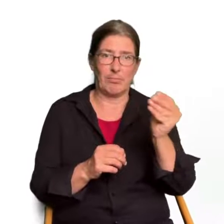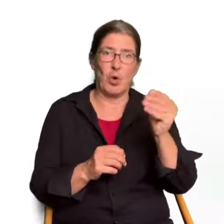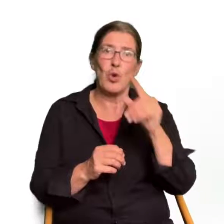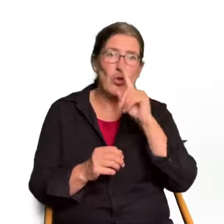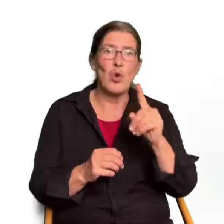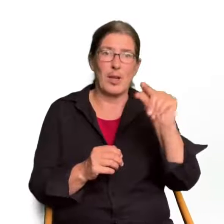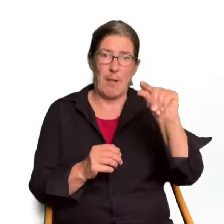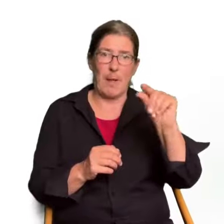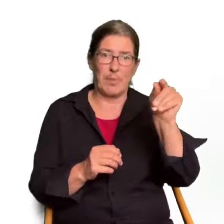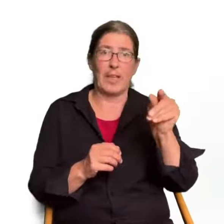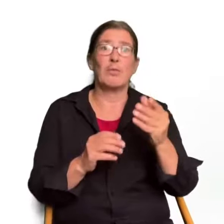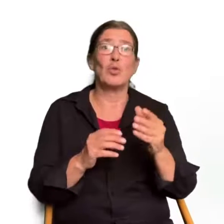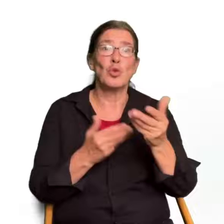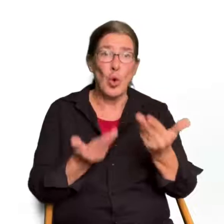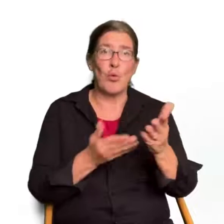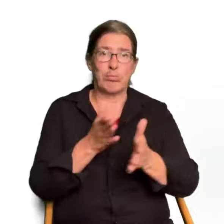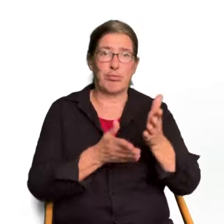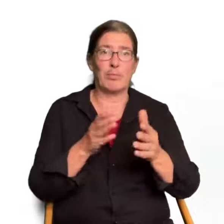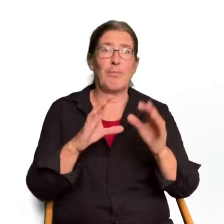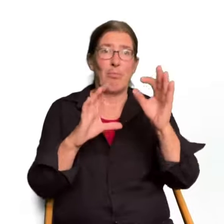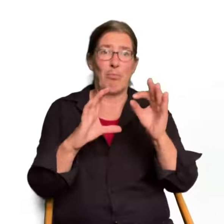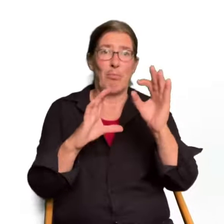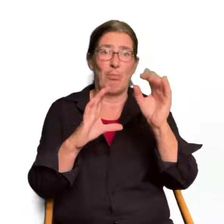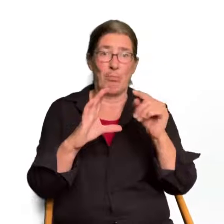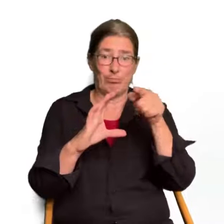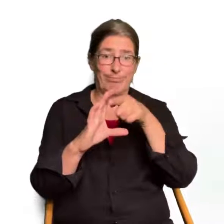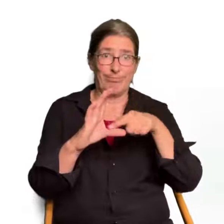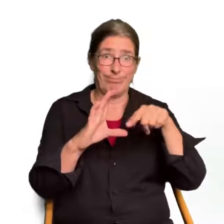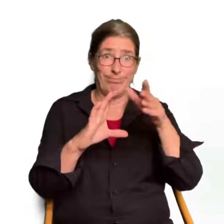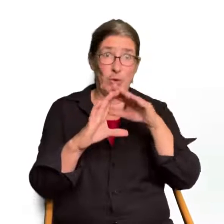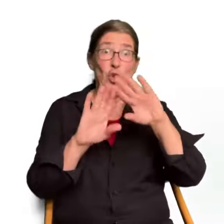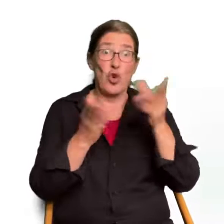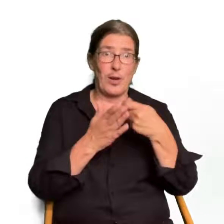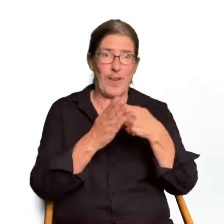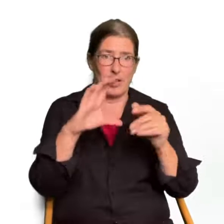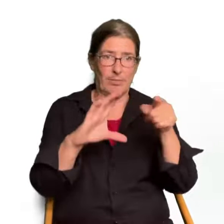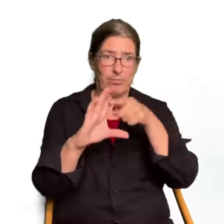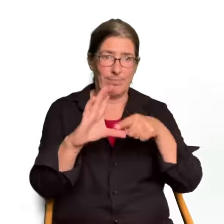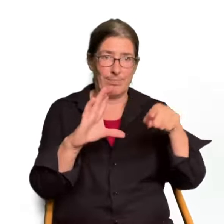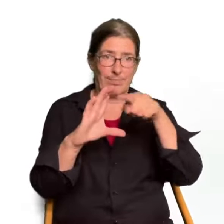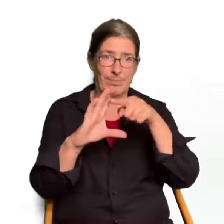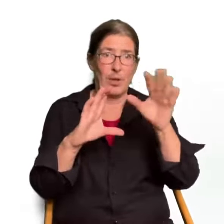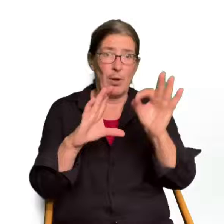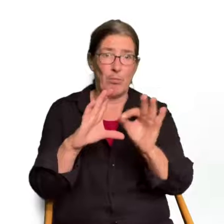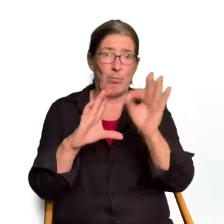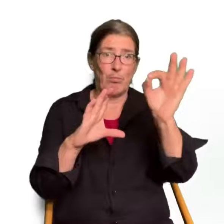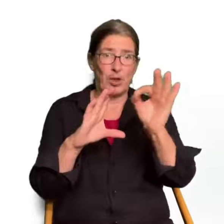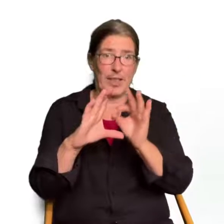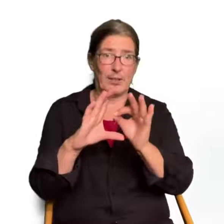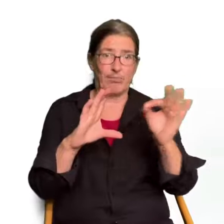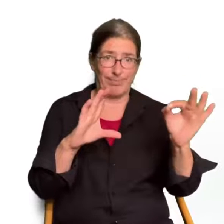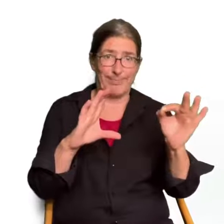dahinter oder nur ein kleines P ich Gebärde Prozentsatz folgendermaßen nämlich die linke Hand für den Grundwert und etwas was